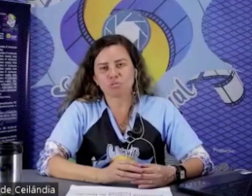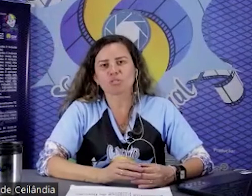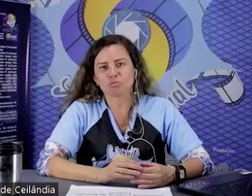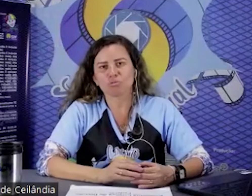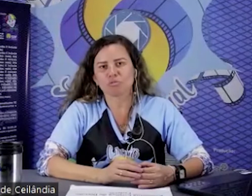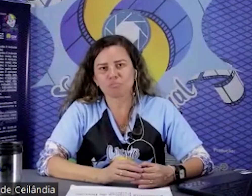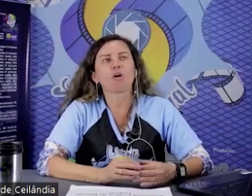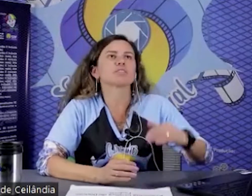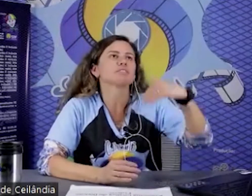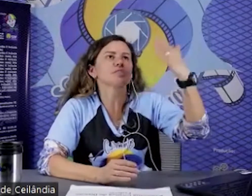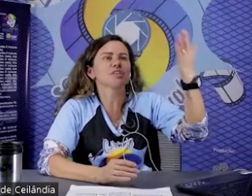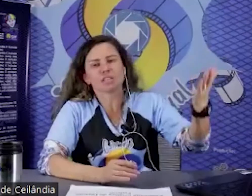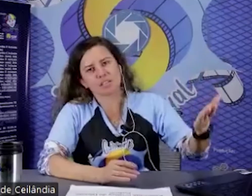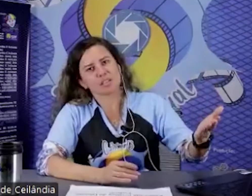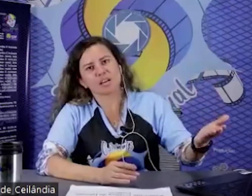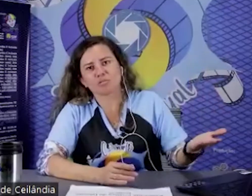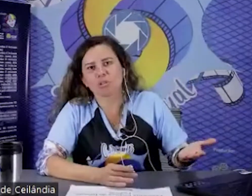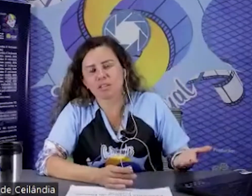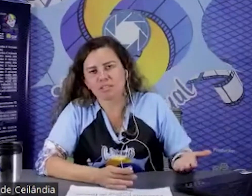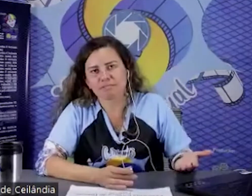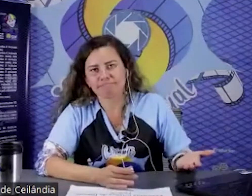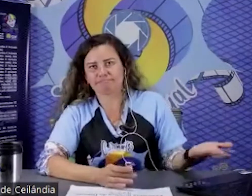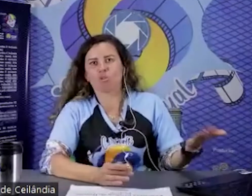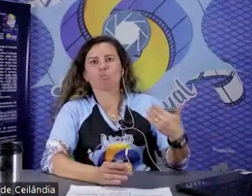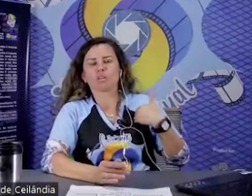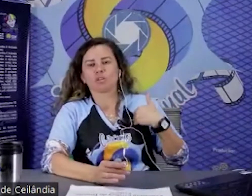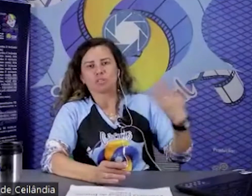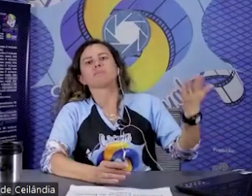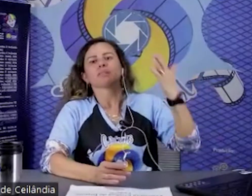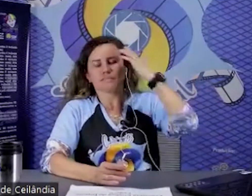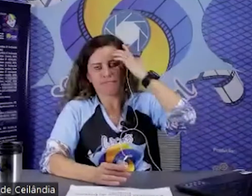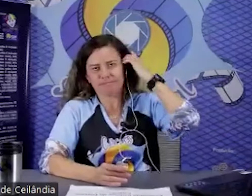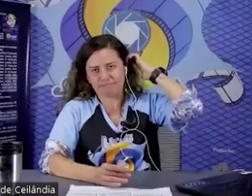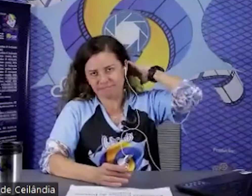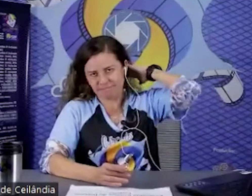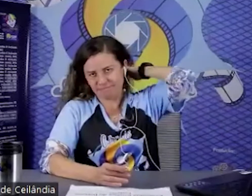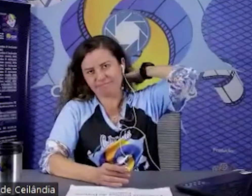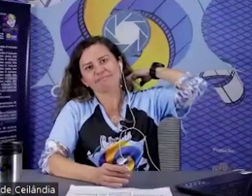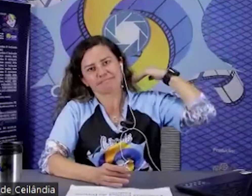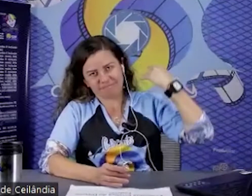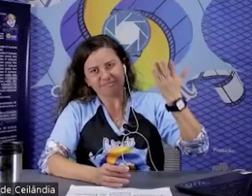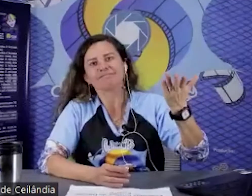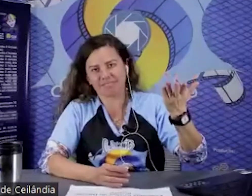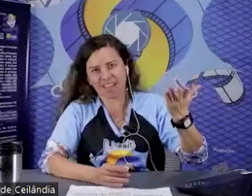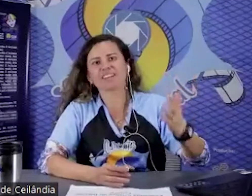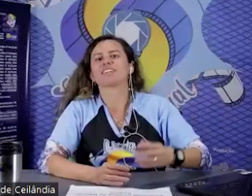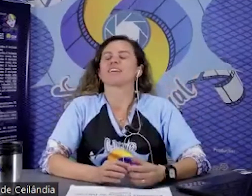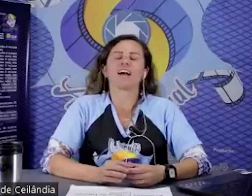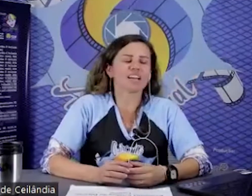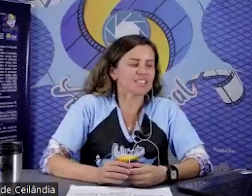sujeito surdo possa vir a escolher. Como que eu vou saber? Justamente. Né? Ai,